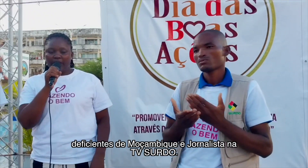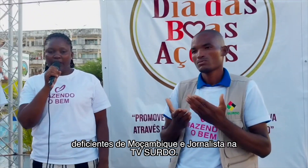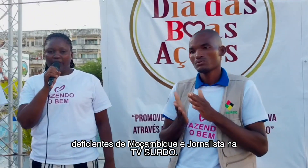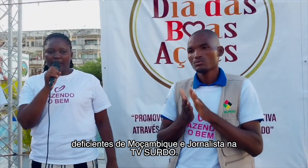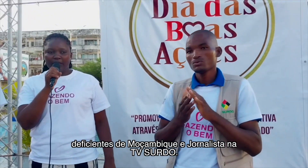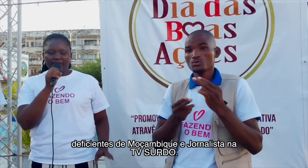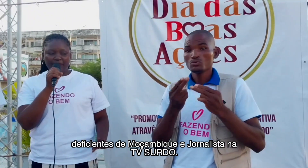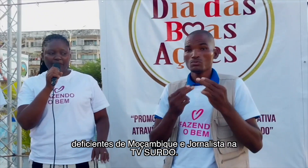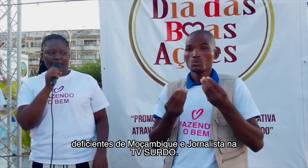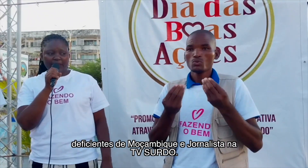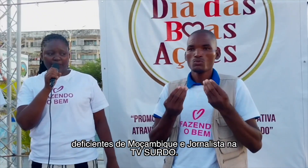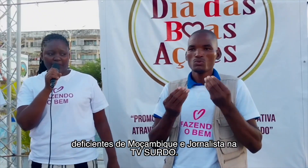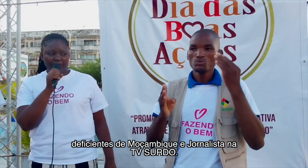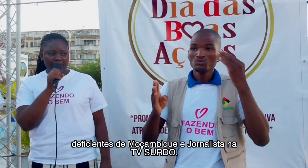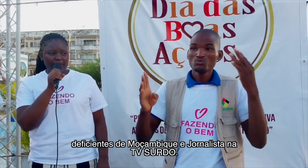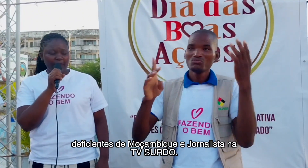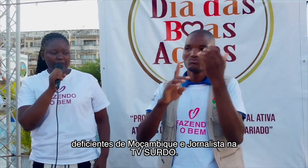tenho a dificuldade em poder perceber.